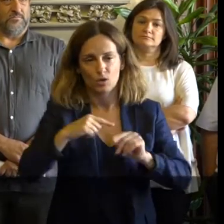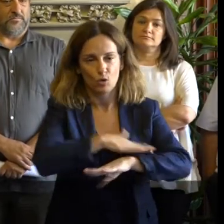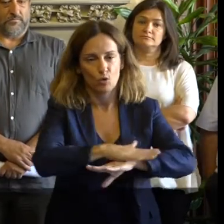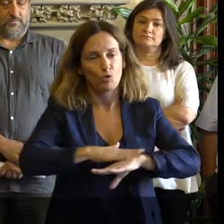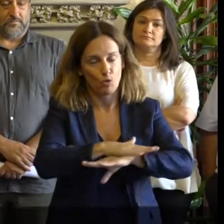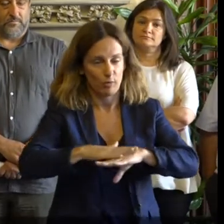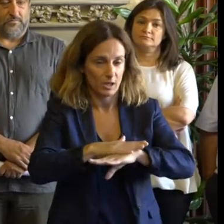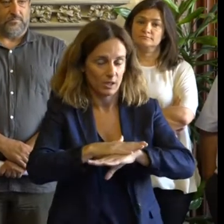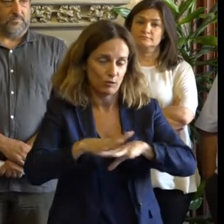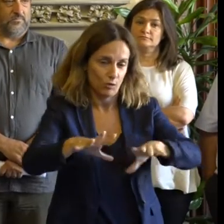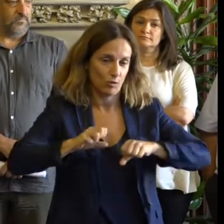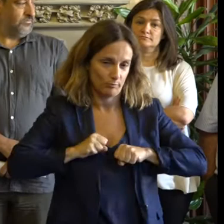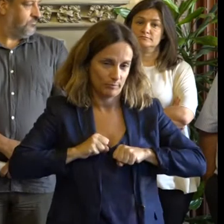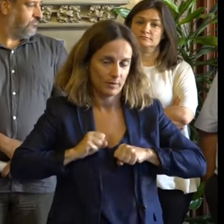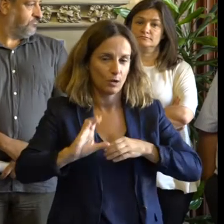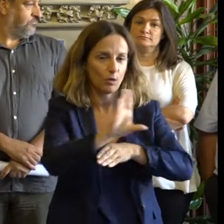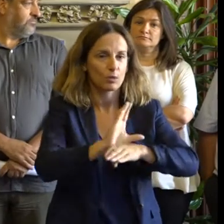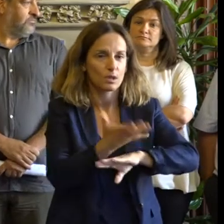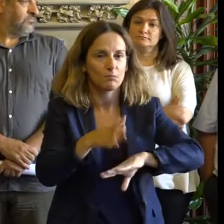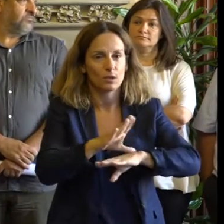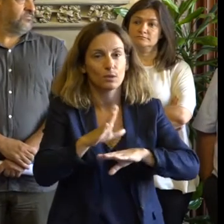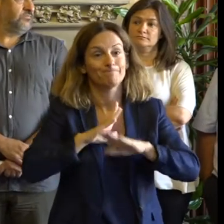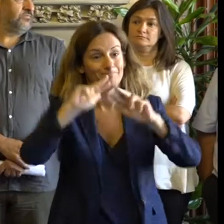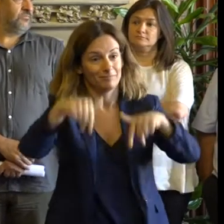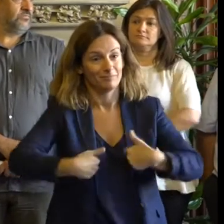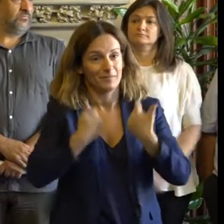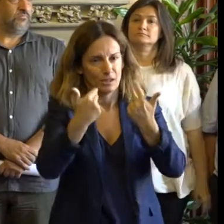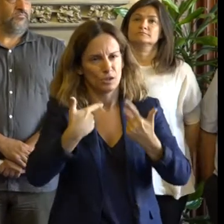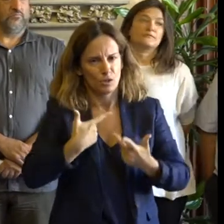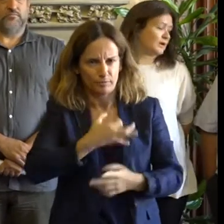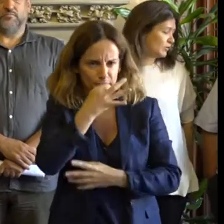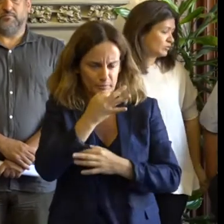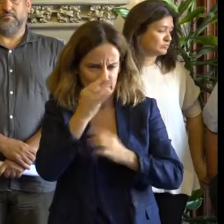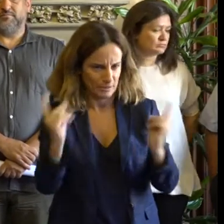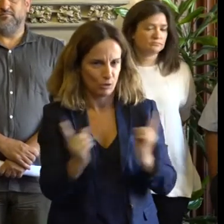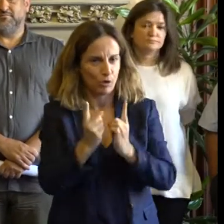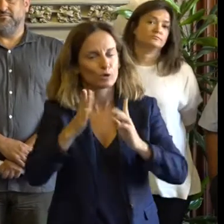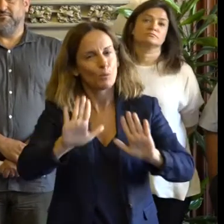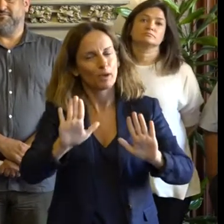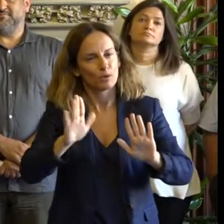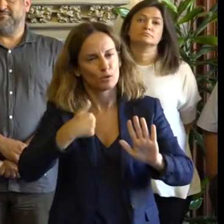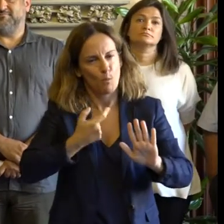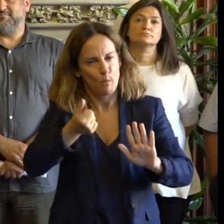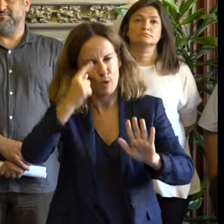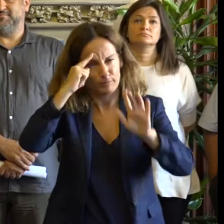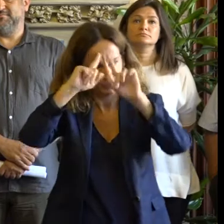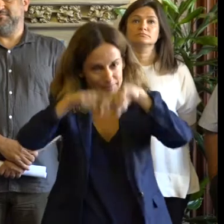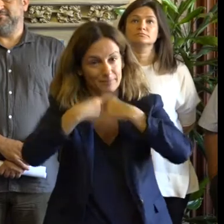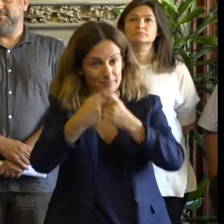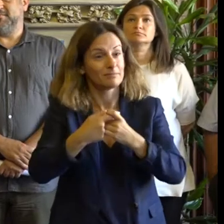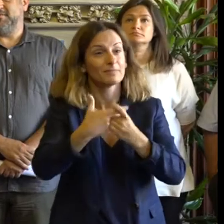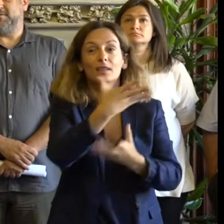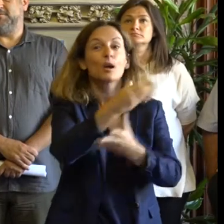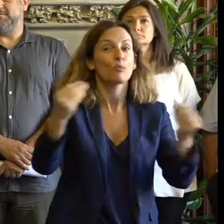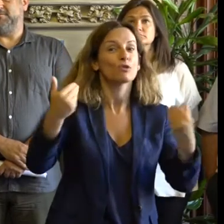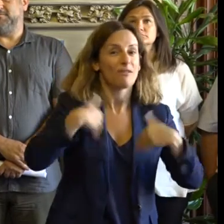el Consell de Mallorca. I, si m'ho permeteu, començaré aquesta breu intervenció amb una reflexió que ja molt de vosaltres m'haureu sentit a dir